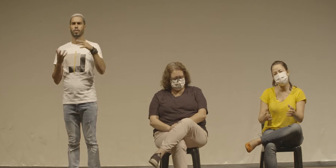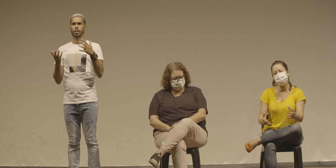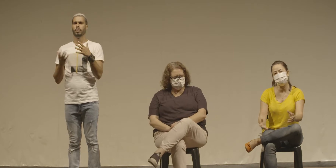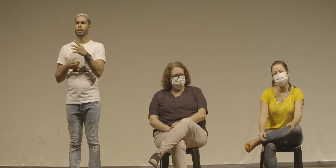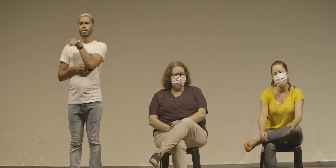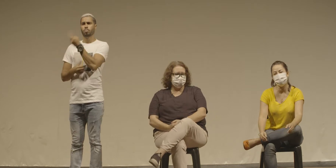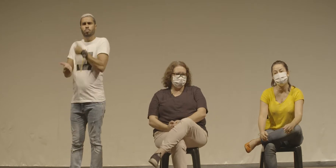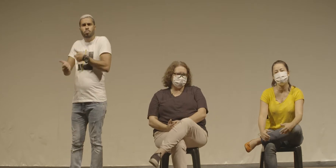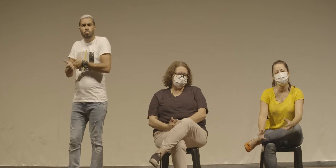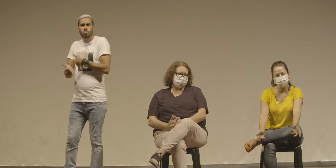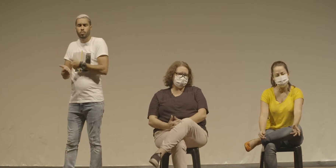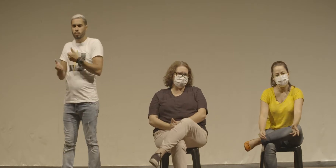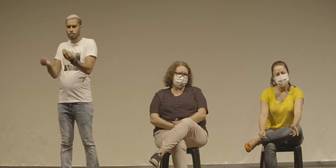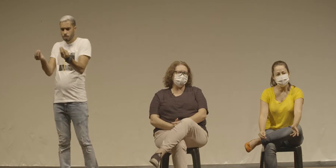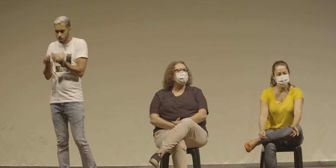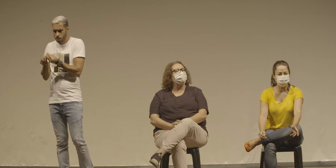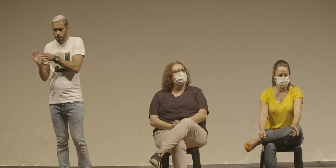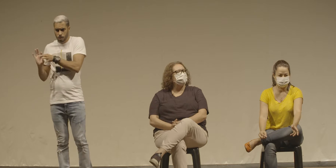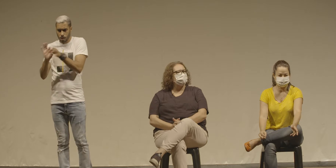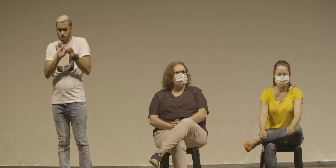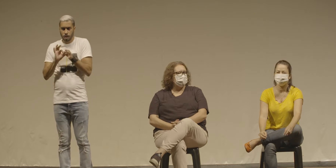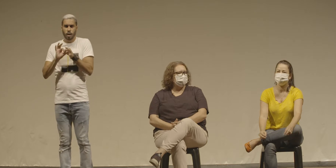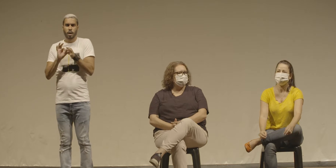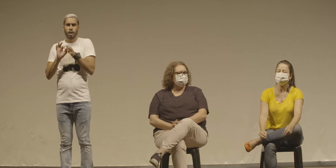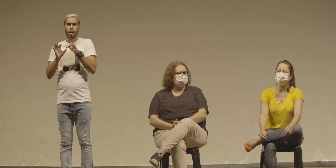público conseguisse alcançar o tamanho dessa luta.